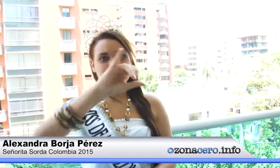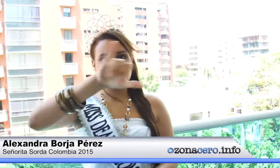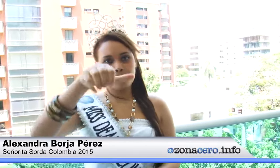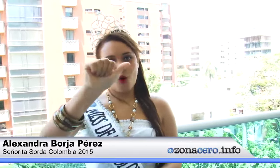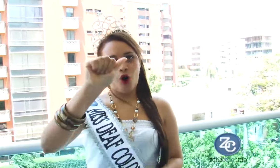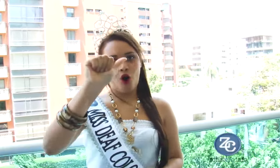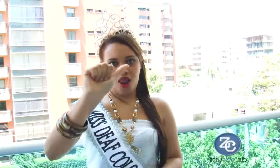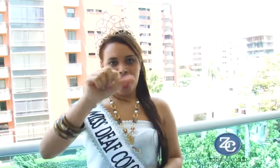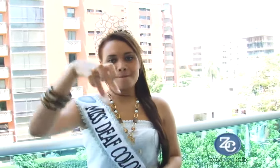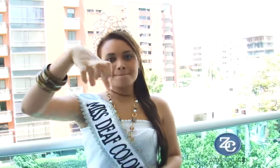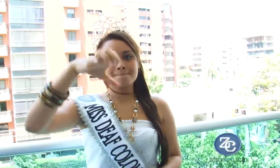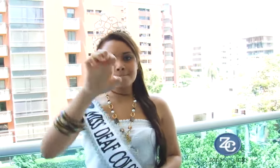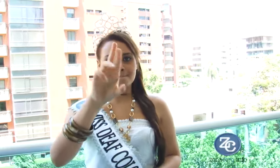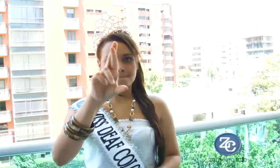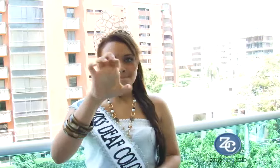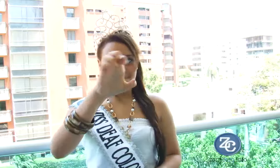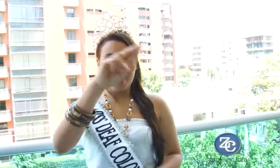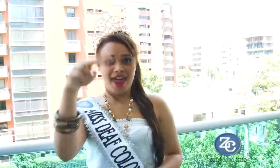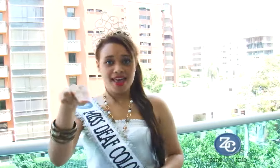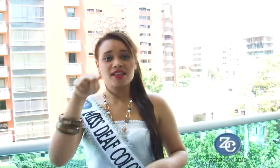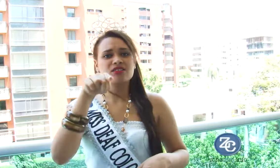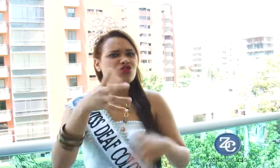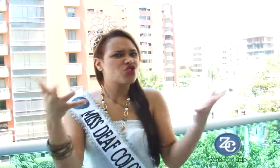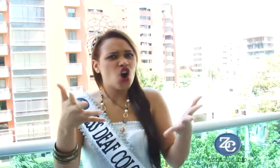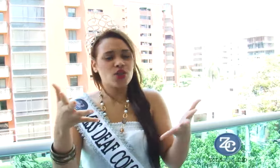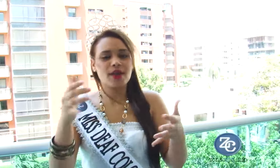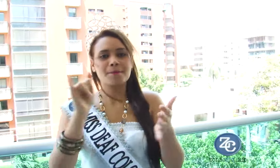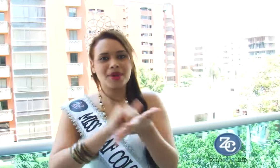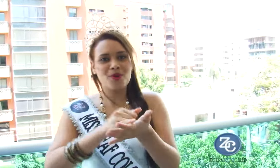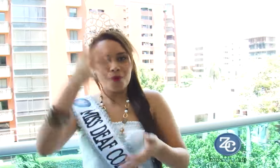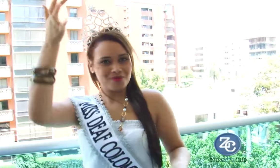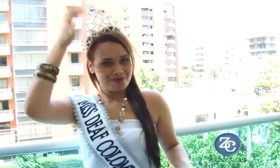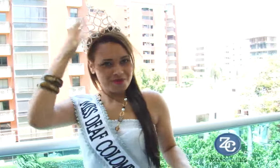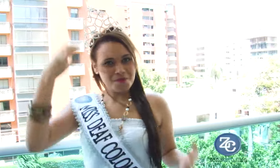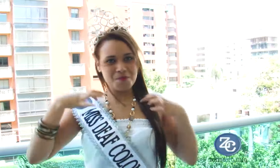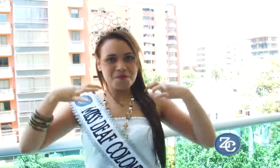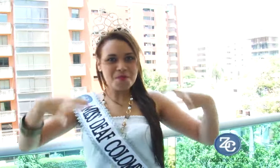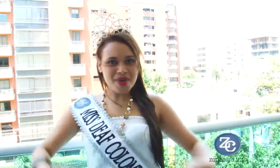Borja Pérez. Si me buscan en Facebook, así aparezco.